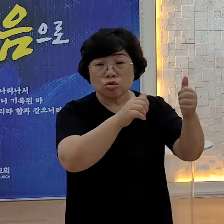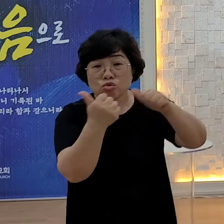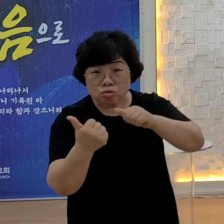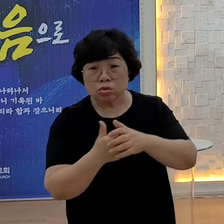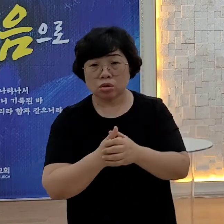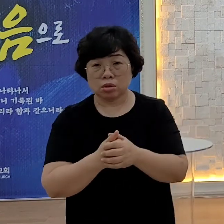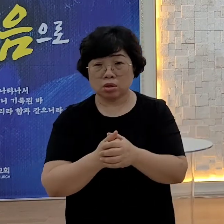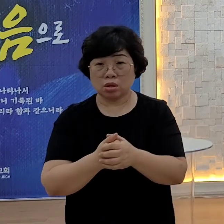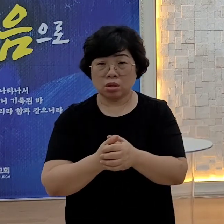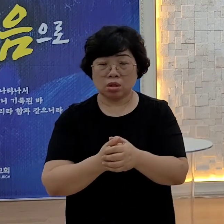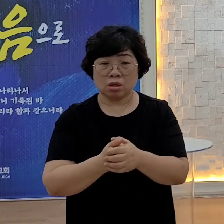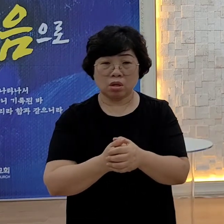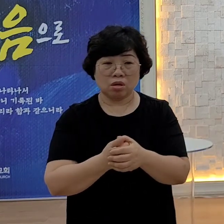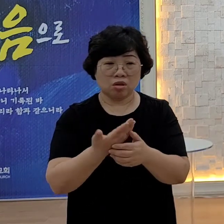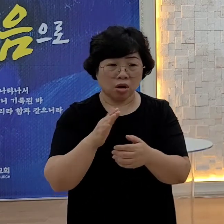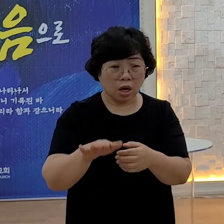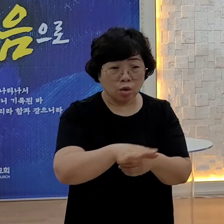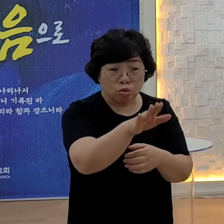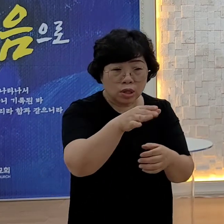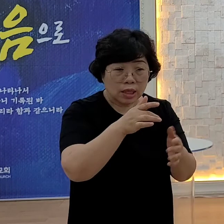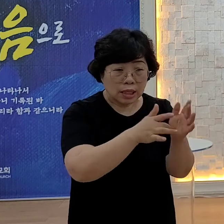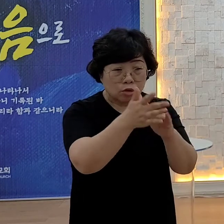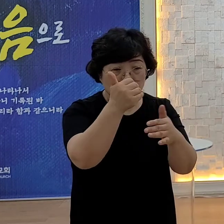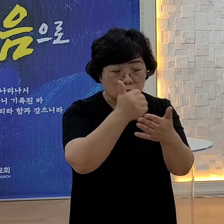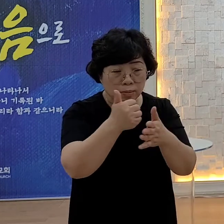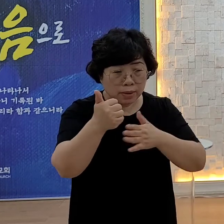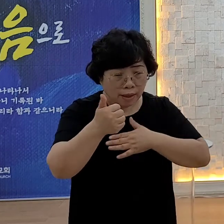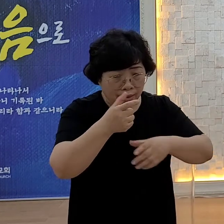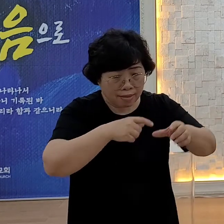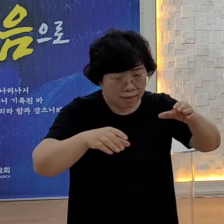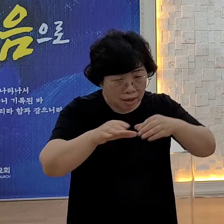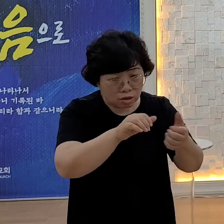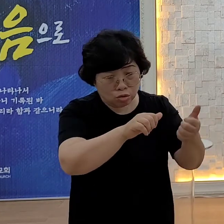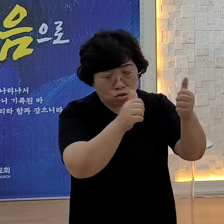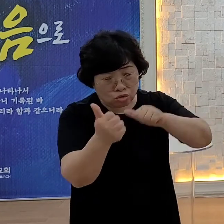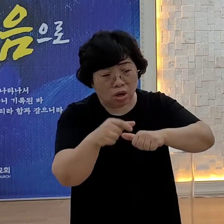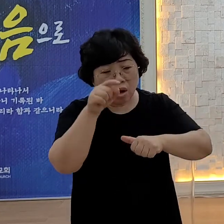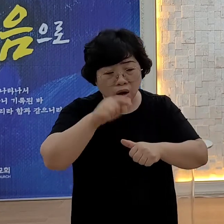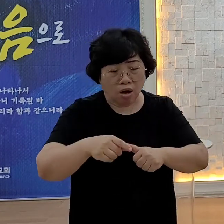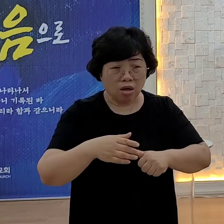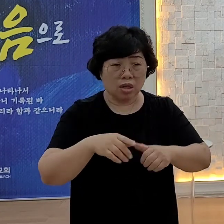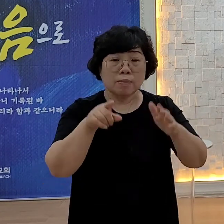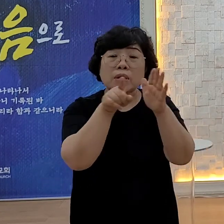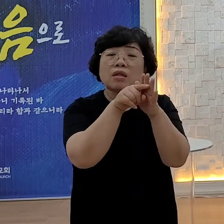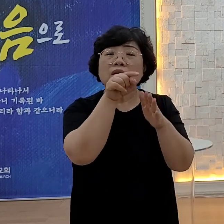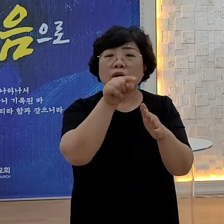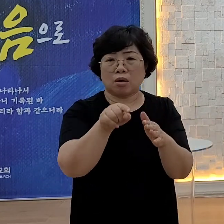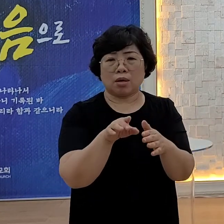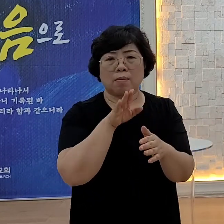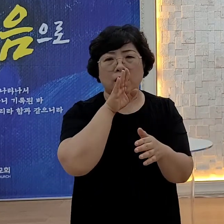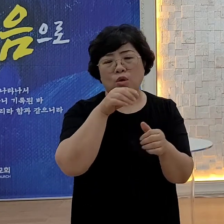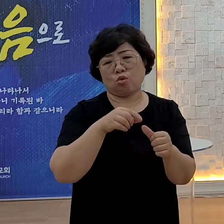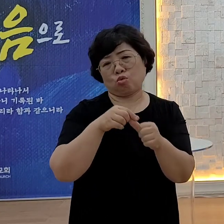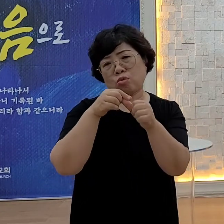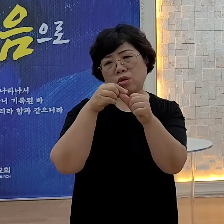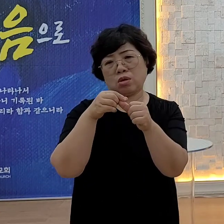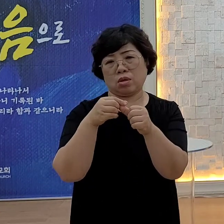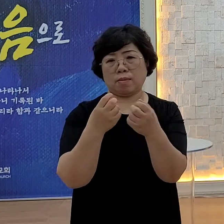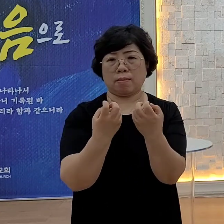이것을 우리가 이해해요. 내가 뭘 할 수 있다고 생각하는 그 자체가 얼마나 이게 불쌍한